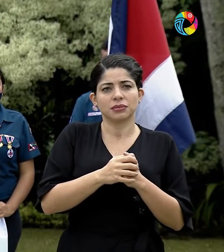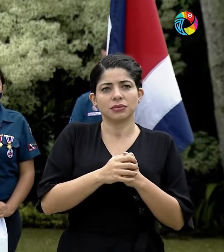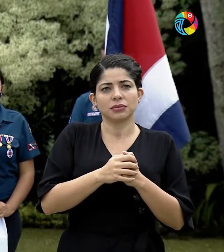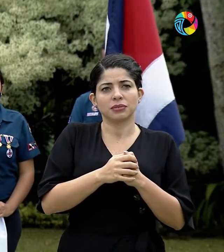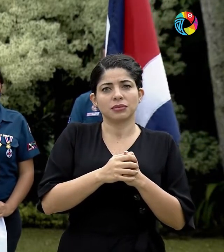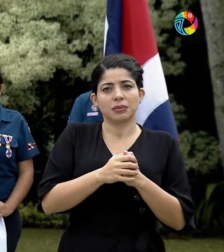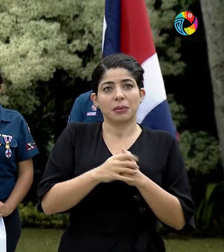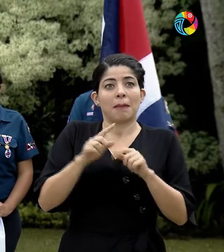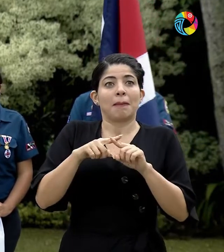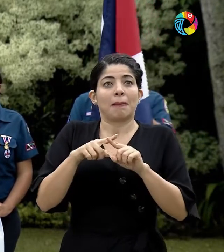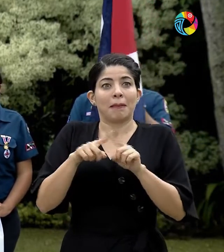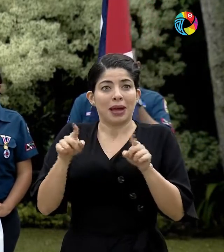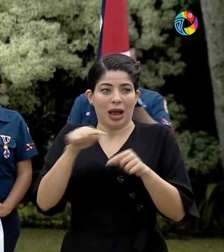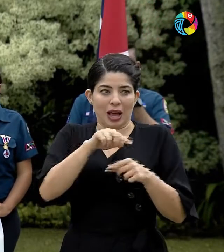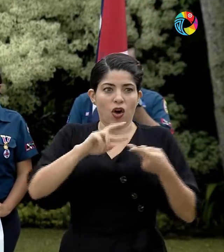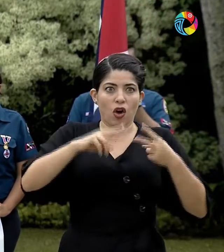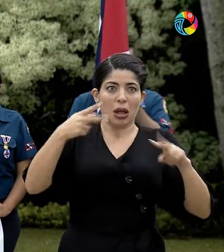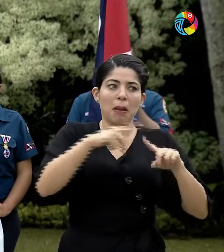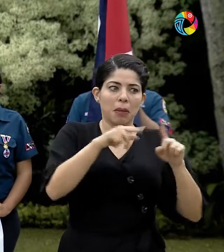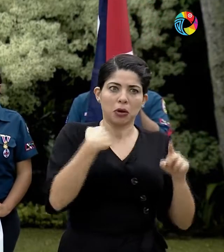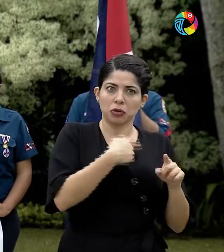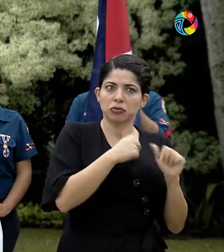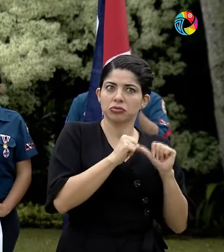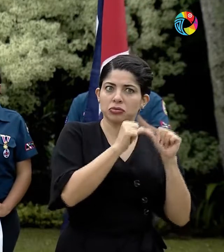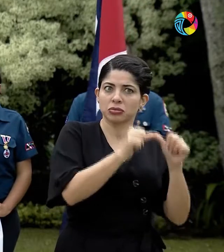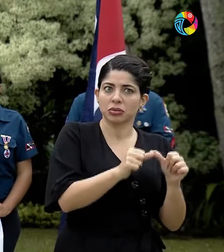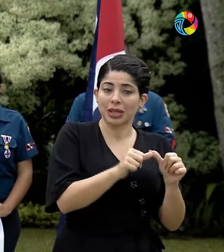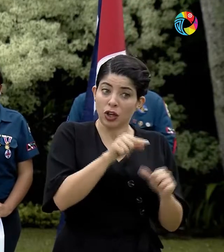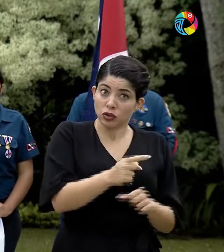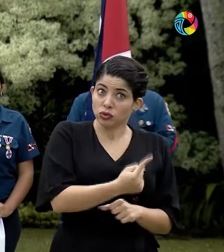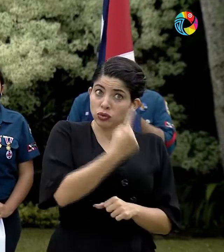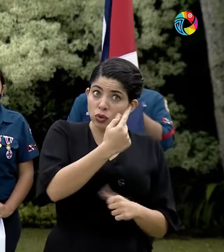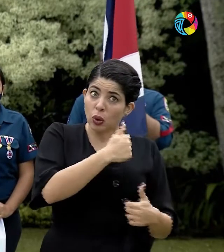Sin embargo, estamos aquí hoy. Y eso lo hacemos en varios campos.